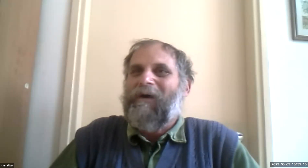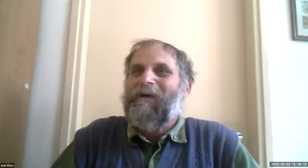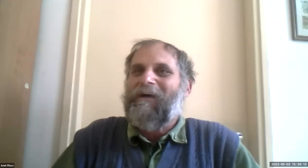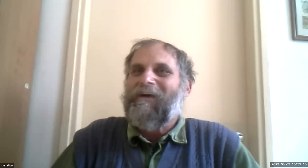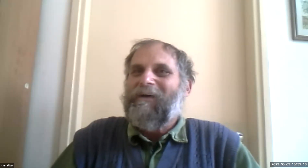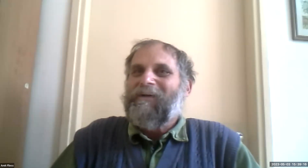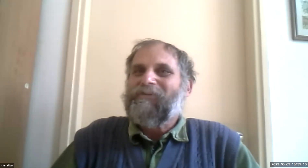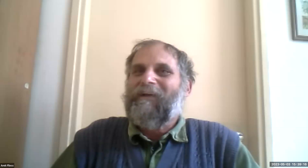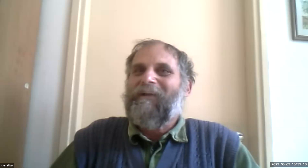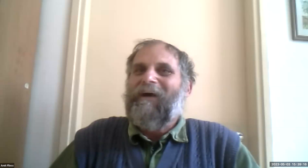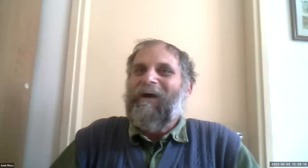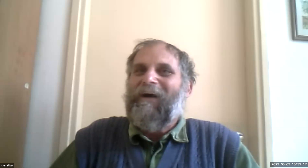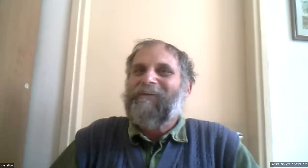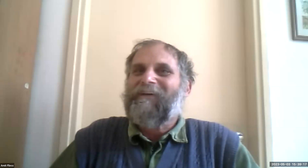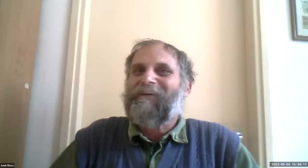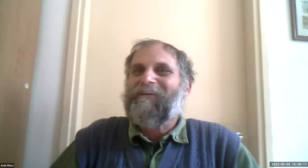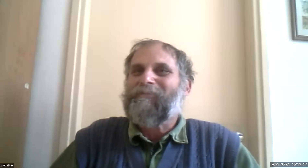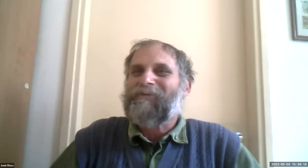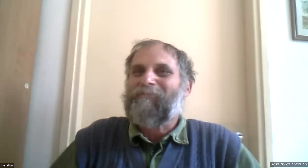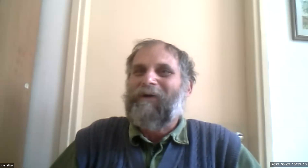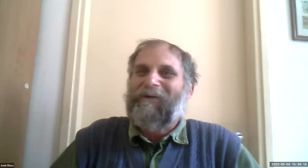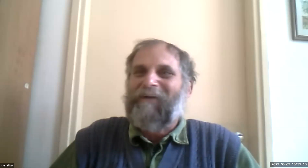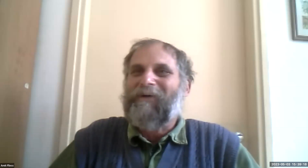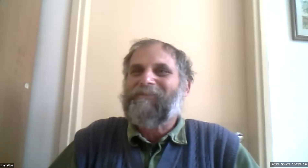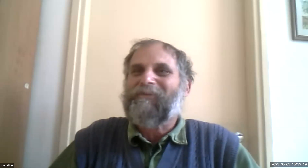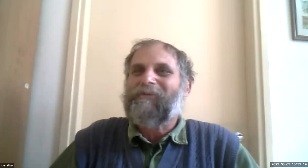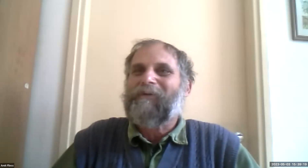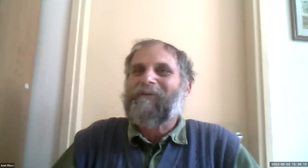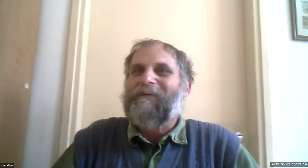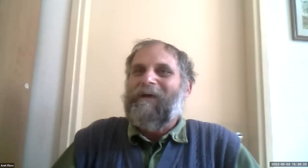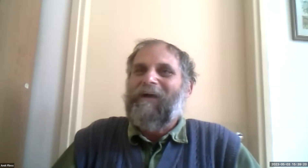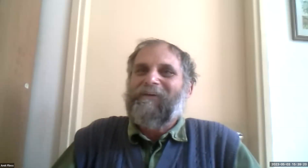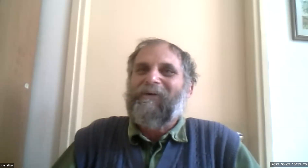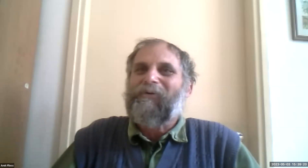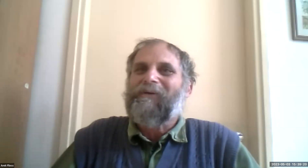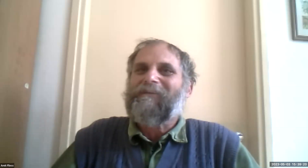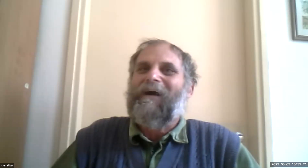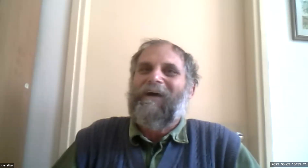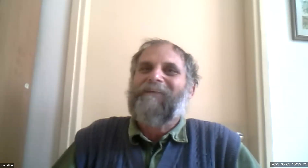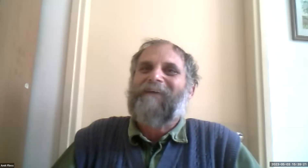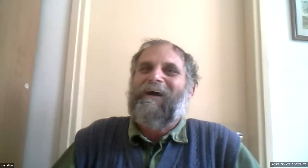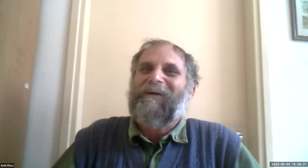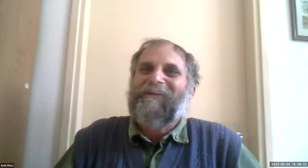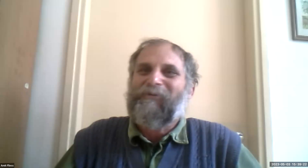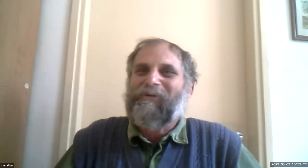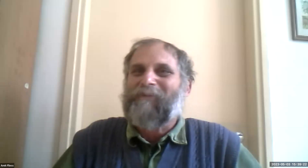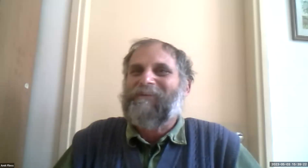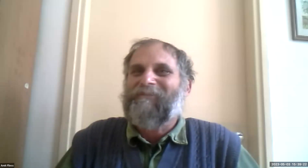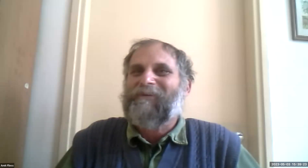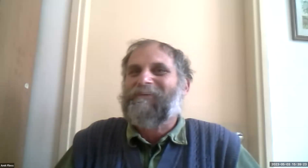בתנועה של הנכים שבא גם מארה״ב אני רק רואה את הגילוי המדהים הזה